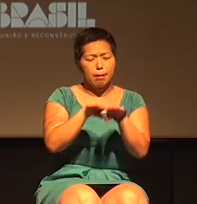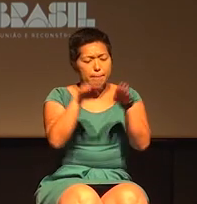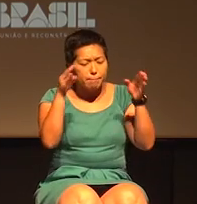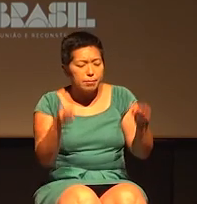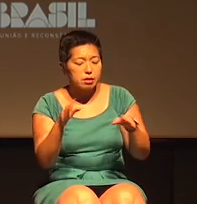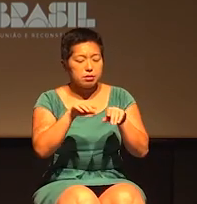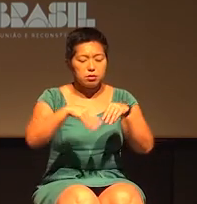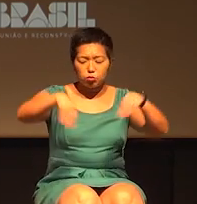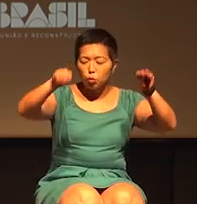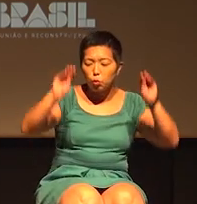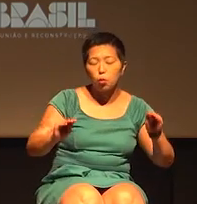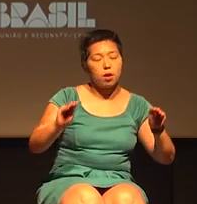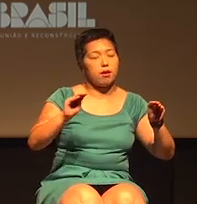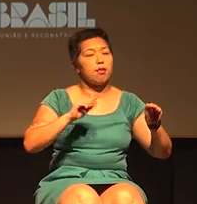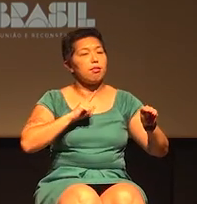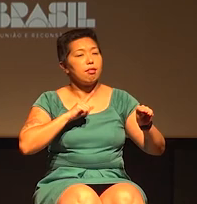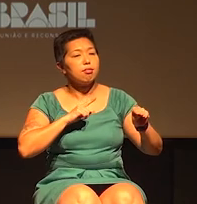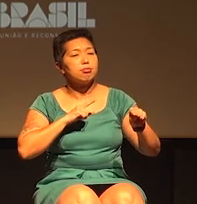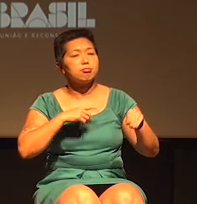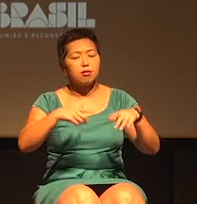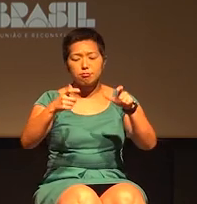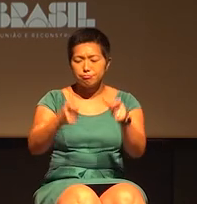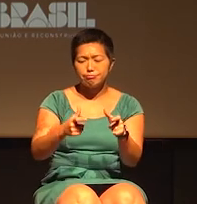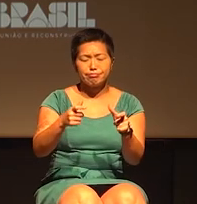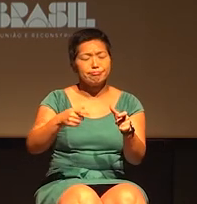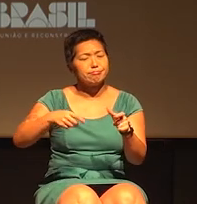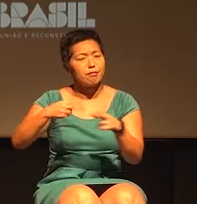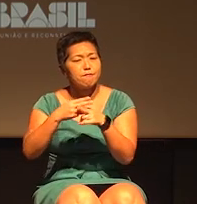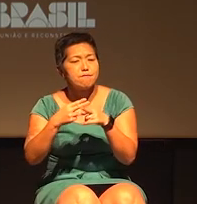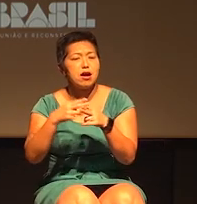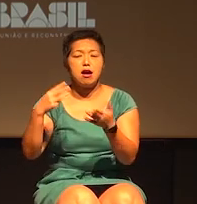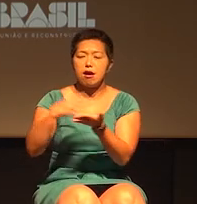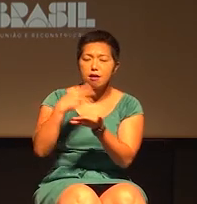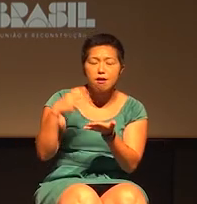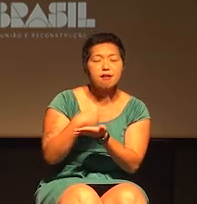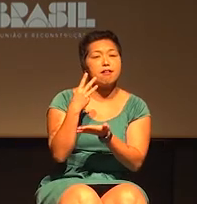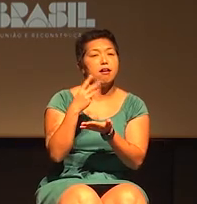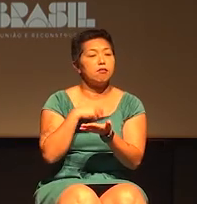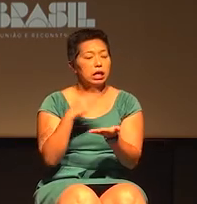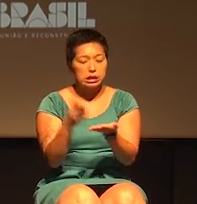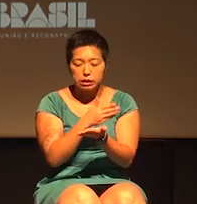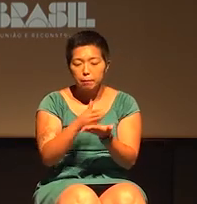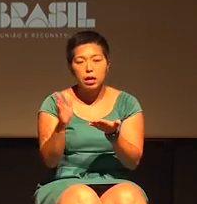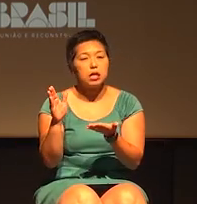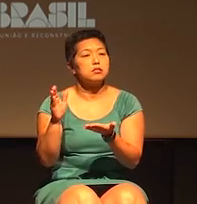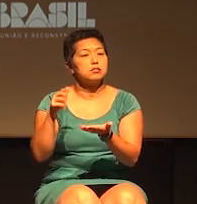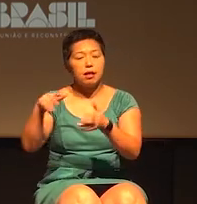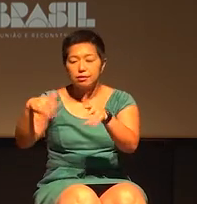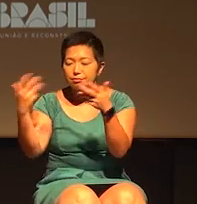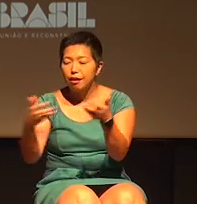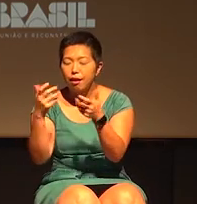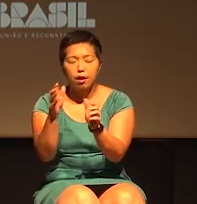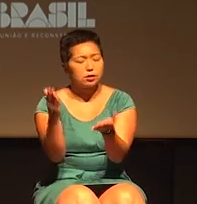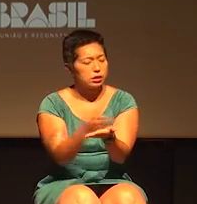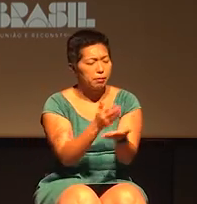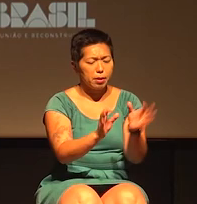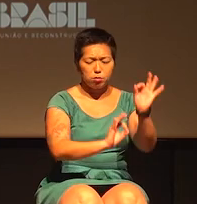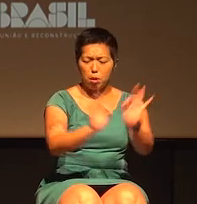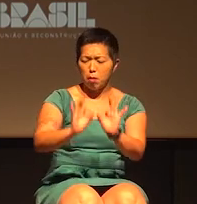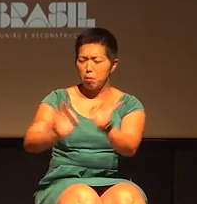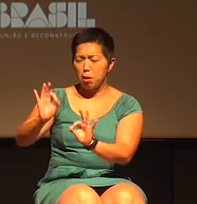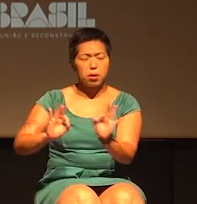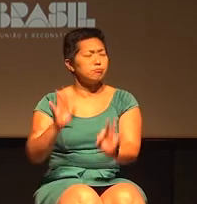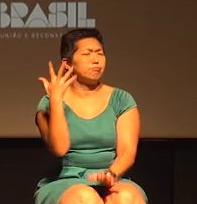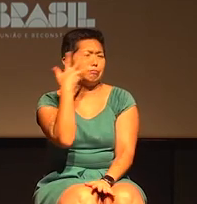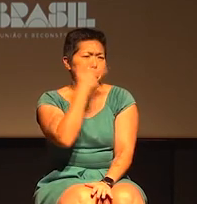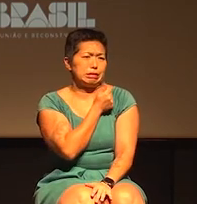inha tem louça né P tá muito separadinha assim a salada bonitinho bonitinho Falou